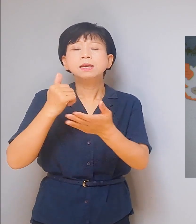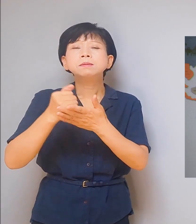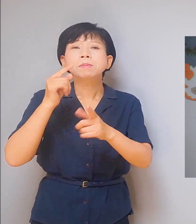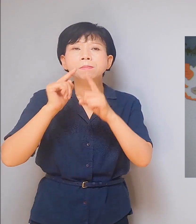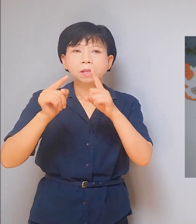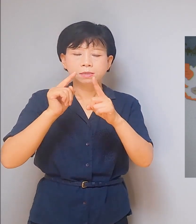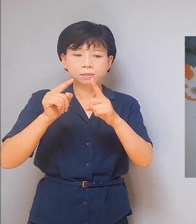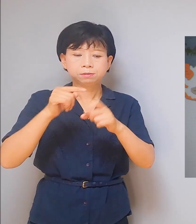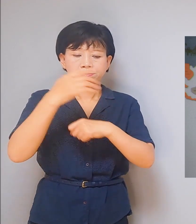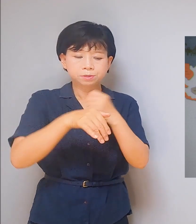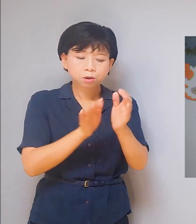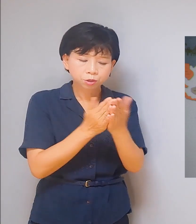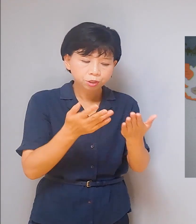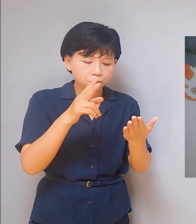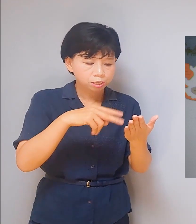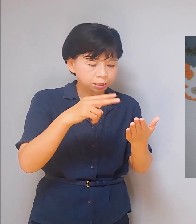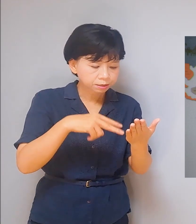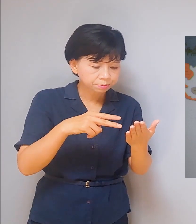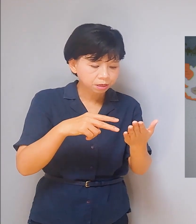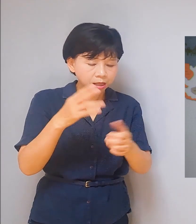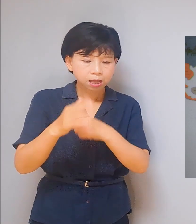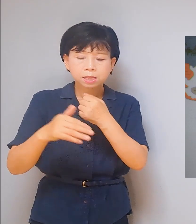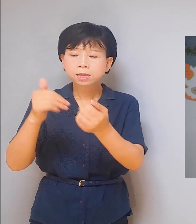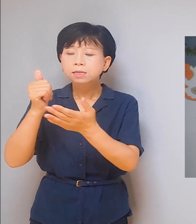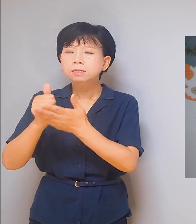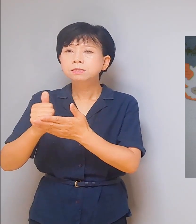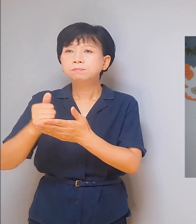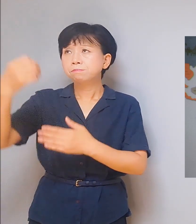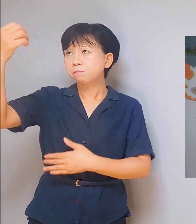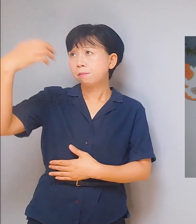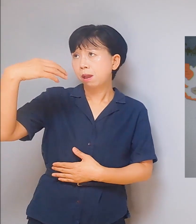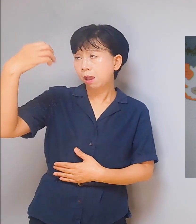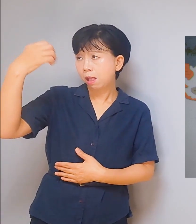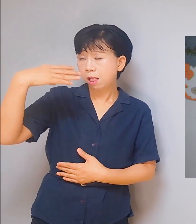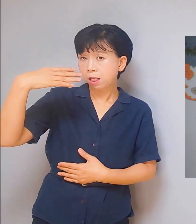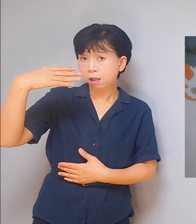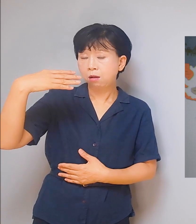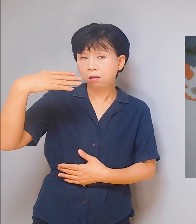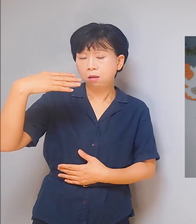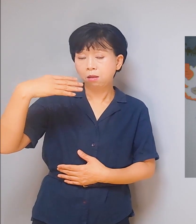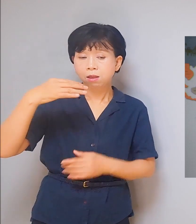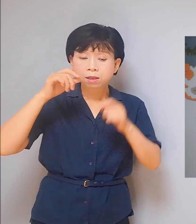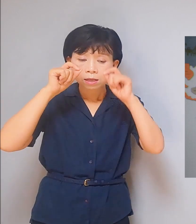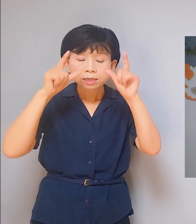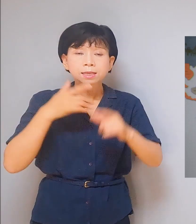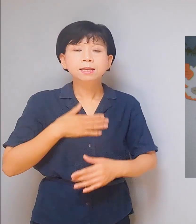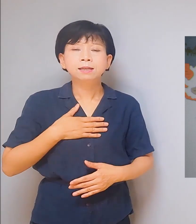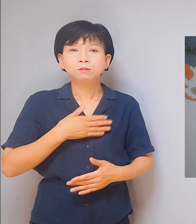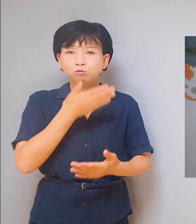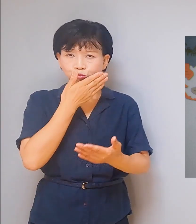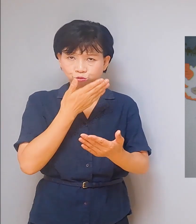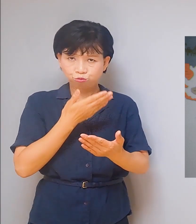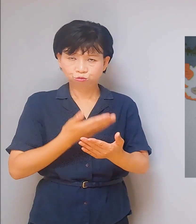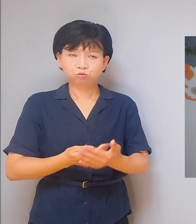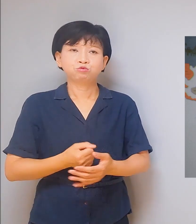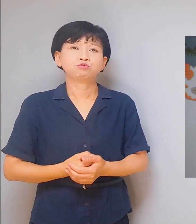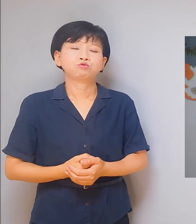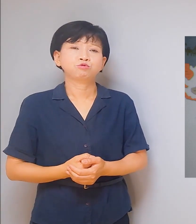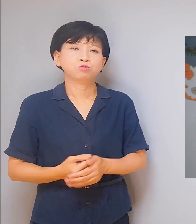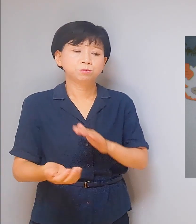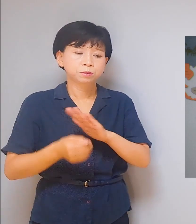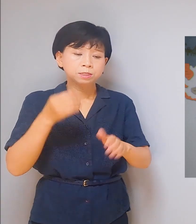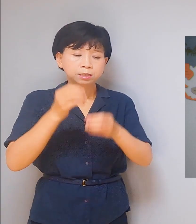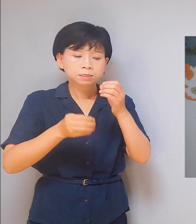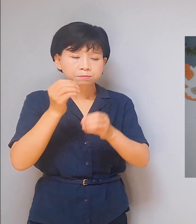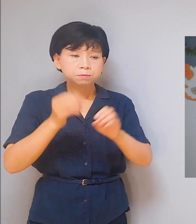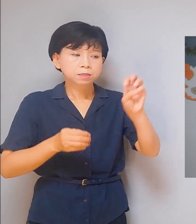말씀, 성경을 읽으면서 하나님이 나에게 어떤 말씀을 하시는지 깨닫는 게 중요해요. 방금